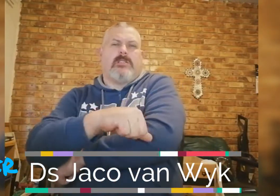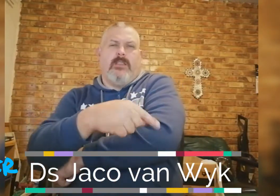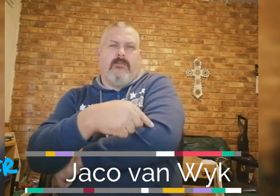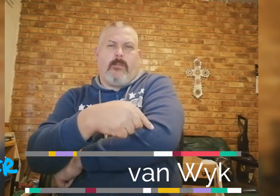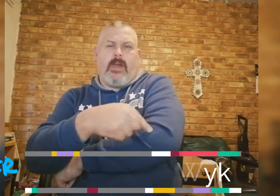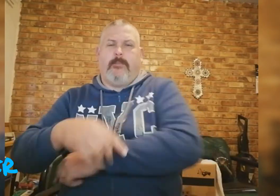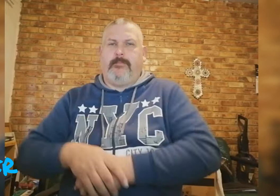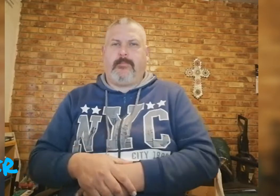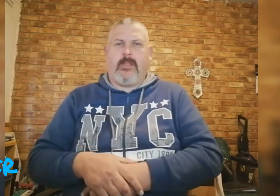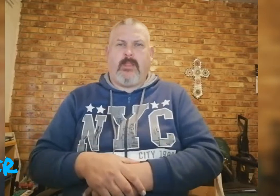operaties.